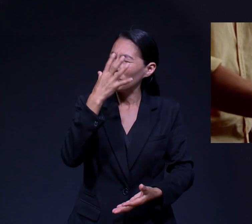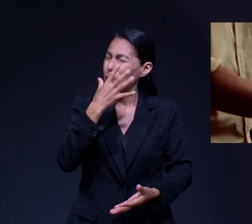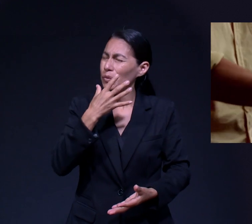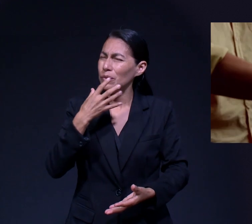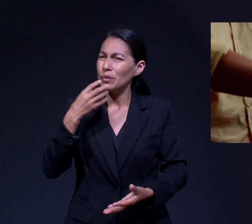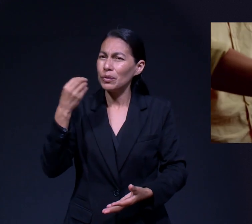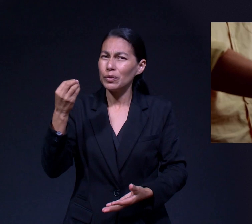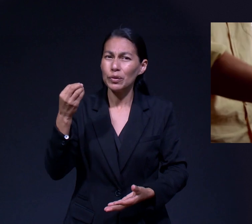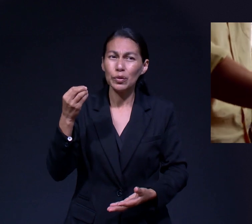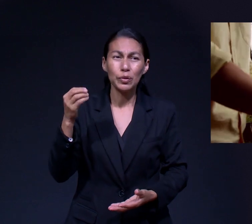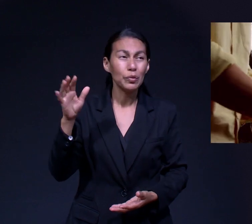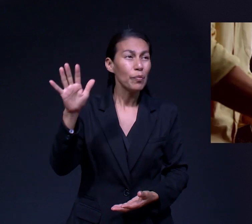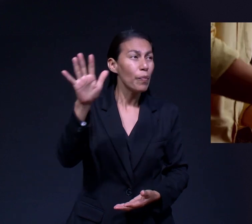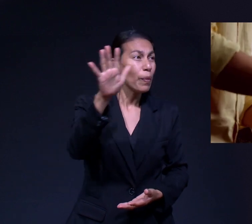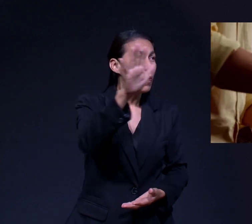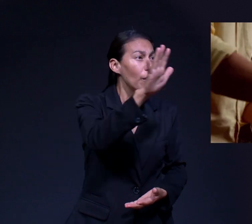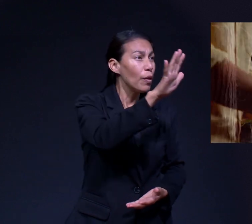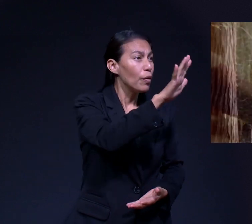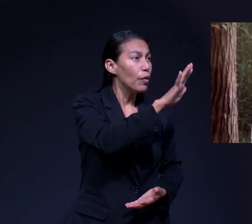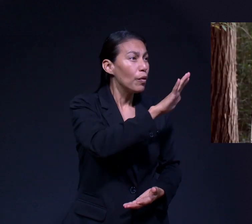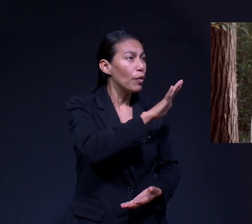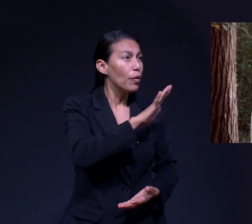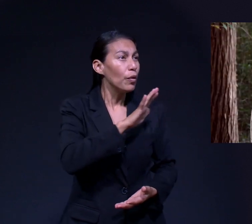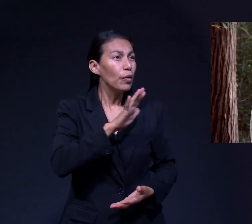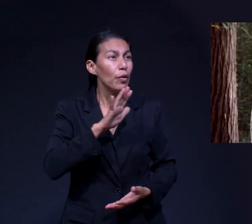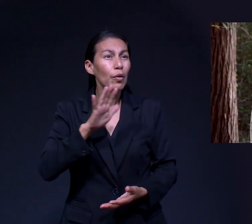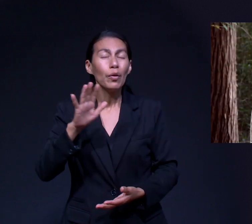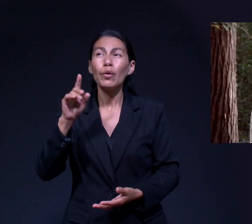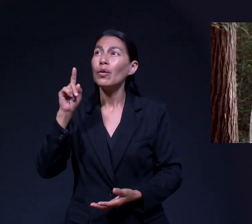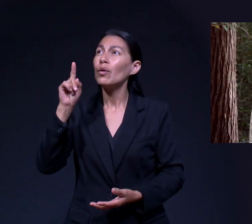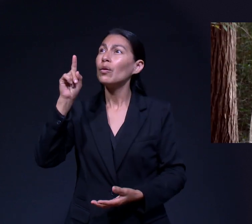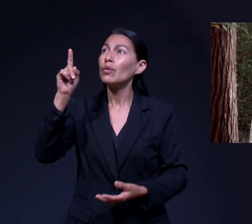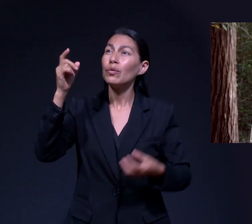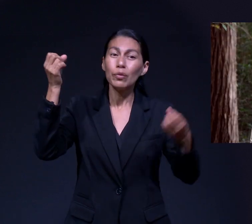supremas. Cada rincón de la